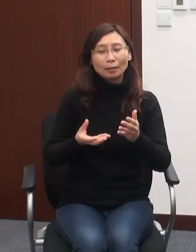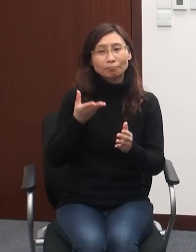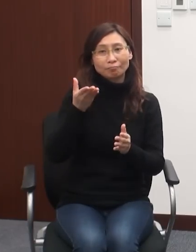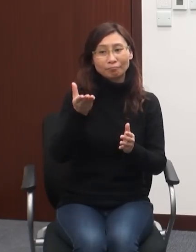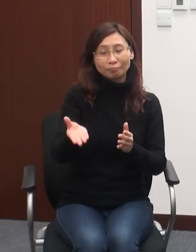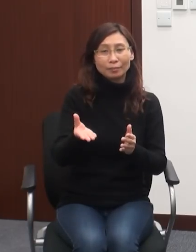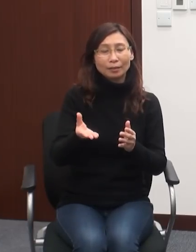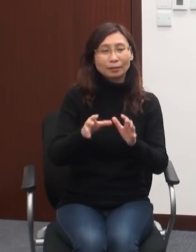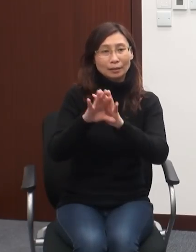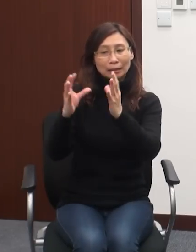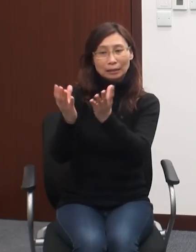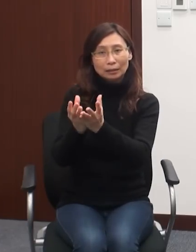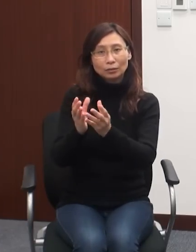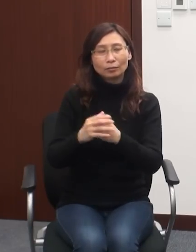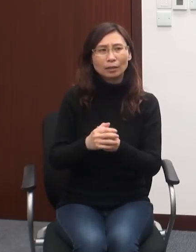佢，因為